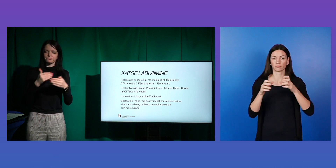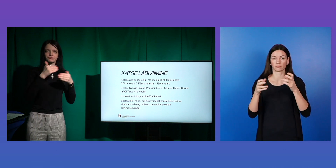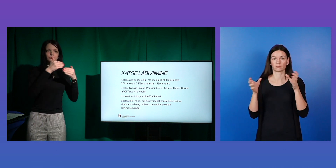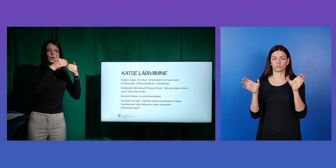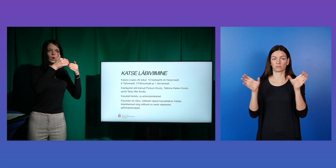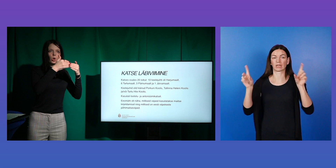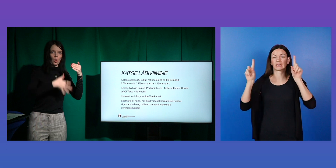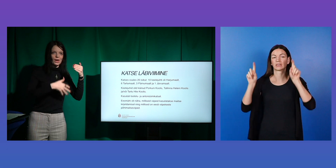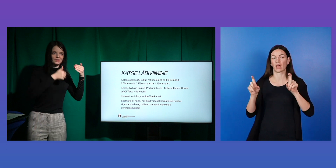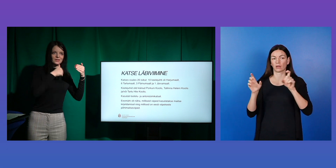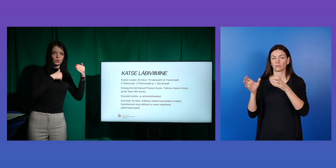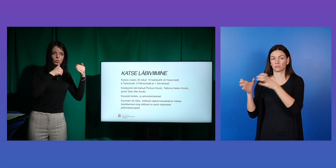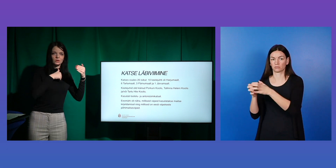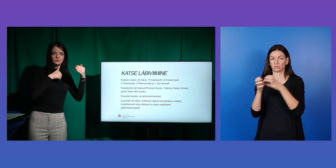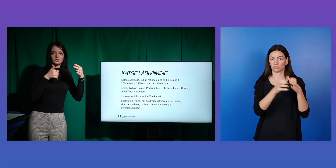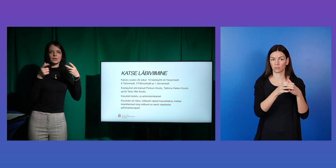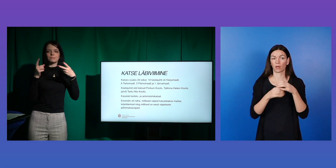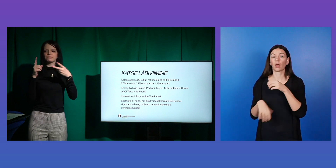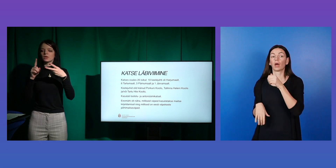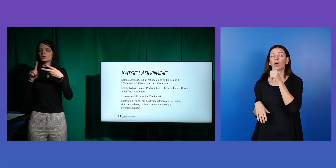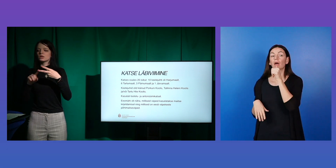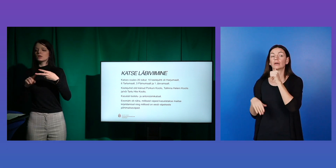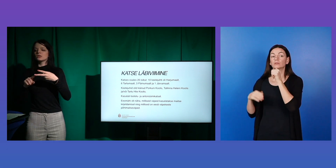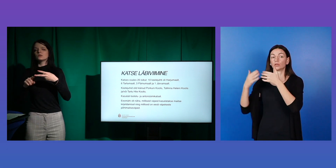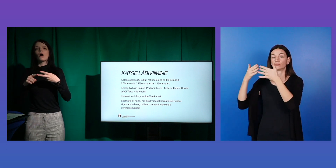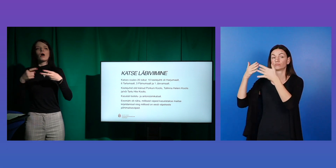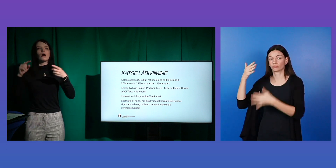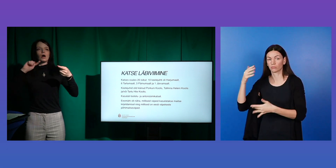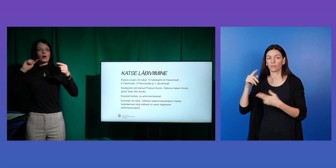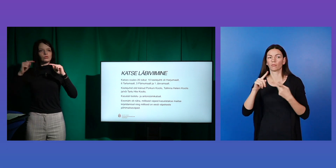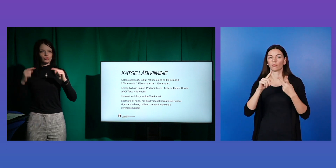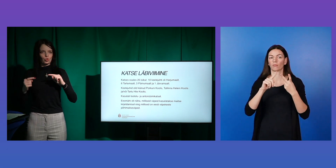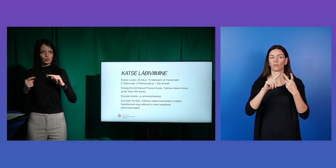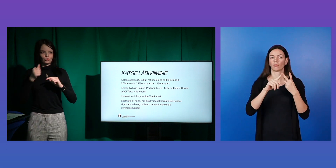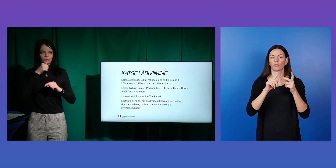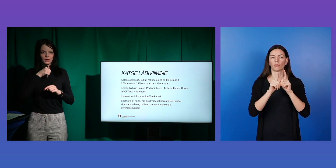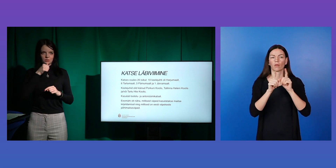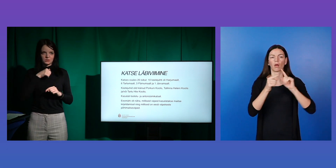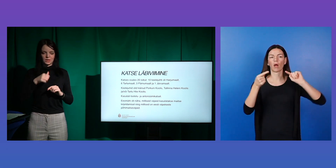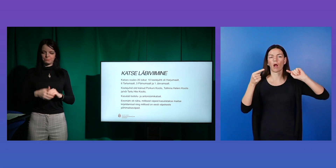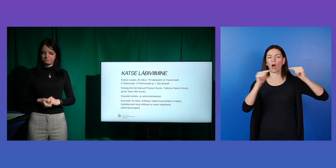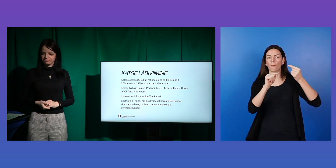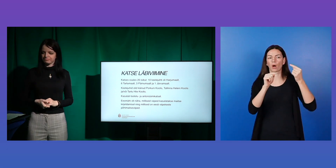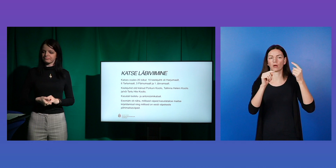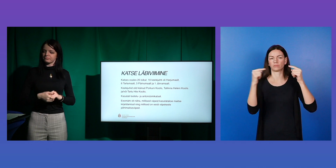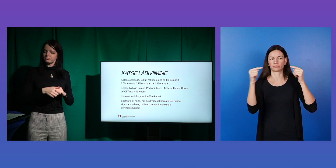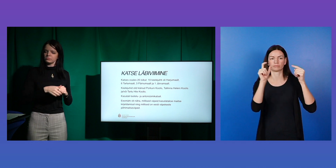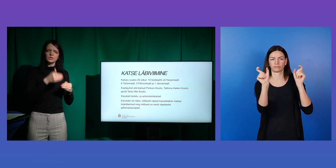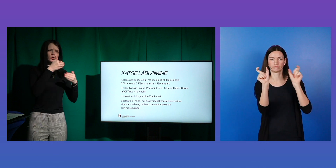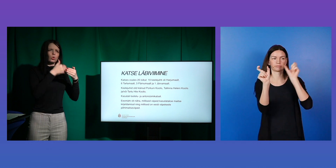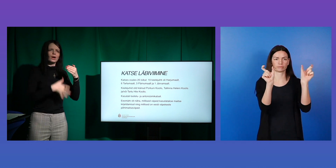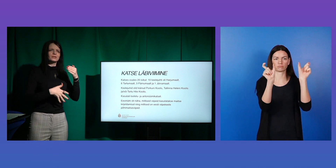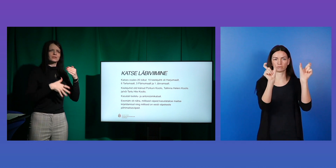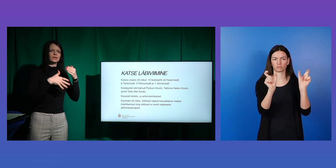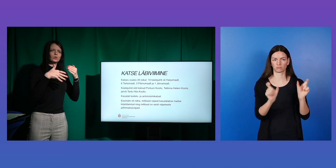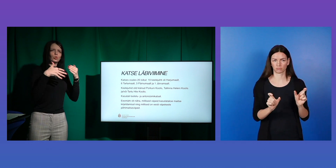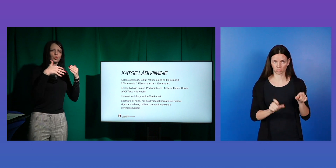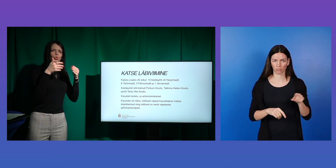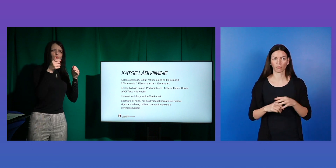Minu katses oli 2 osa, oli loetelukatse ja antonüümi katse.